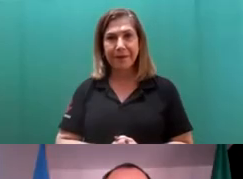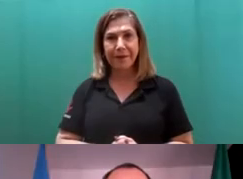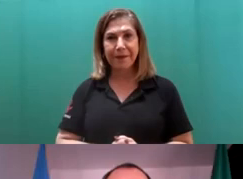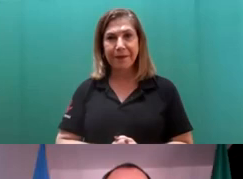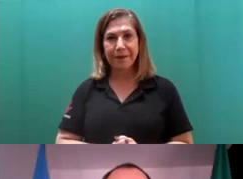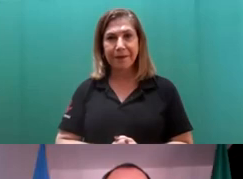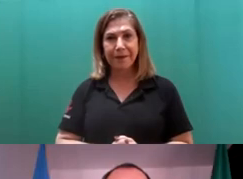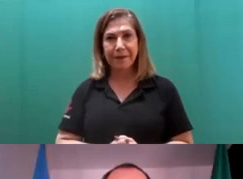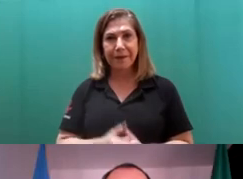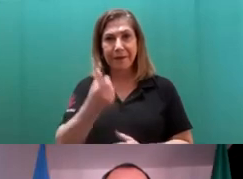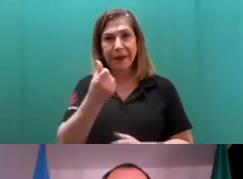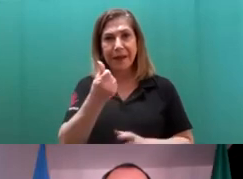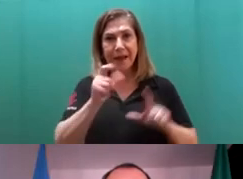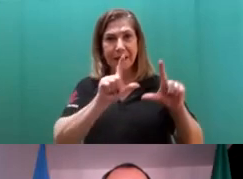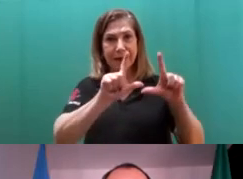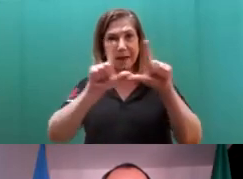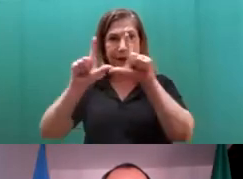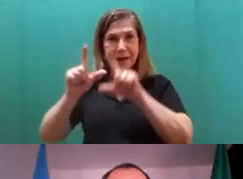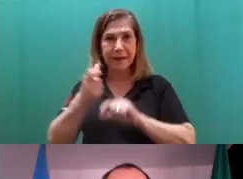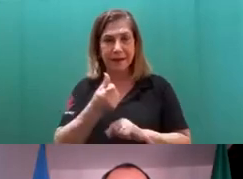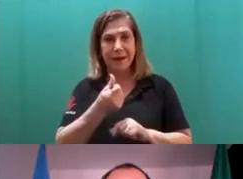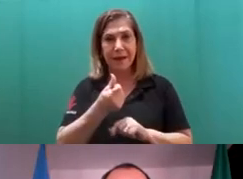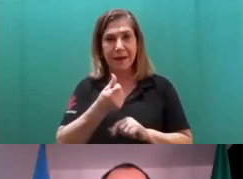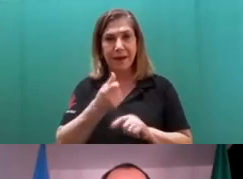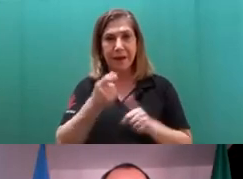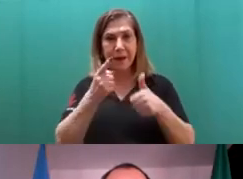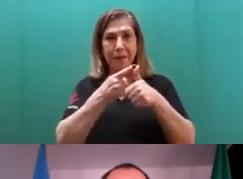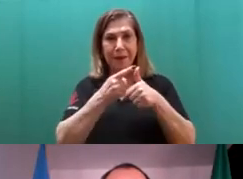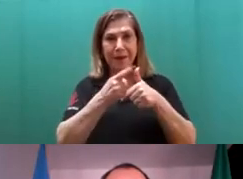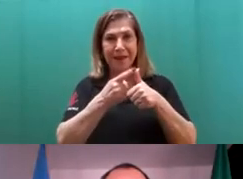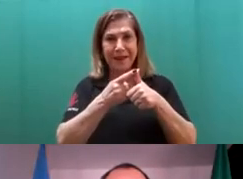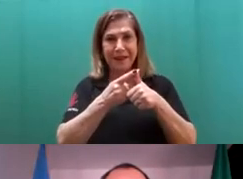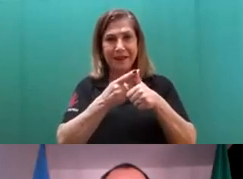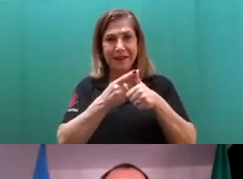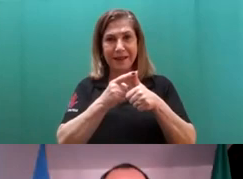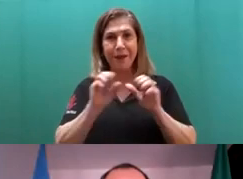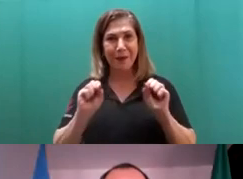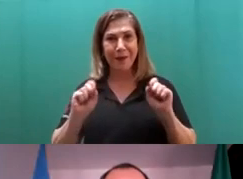Serão 6 telas. Primeira tela, ok.